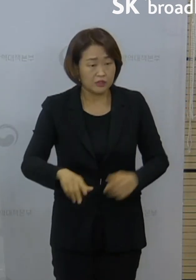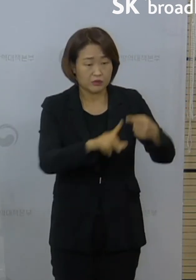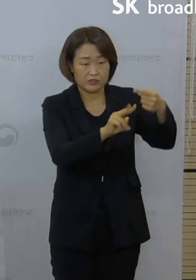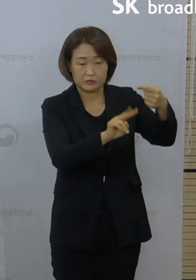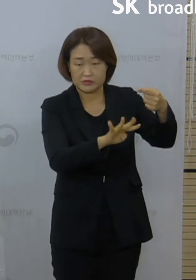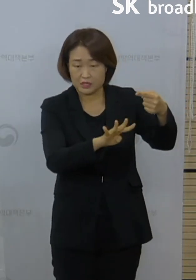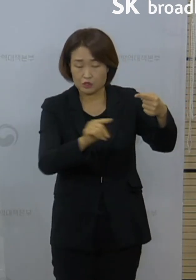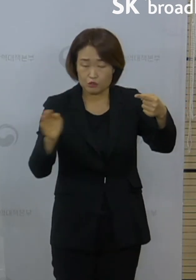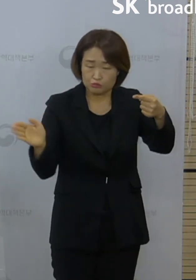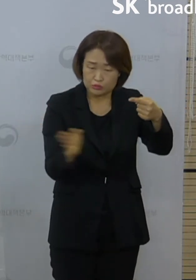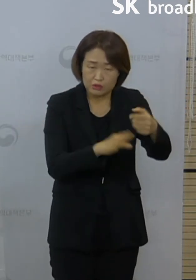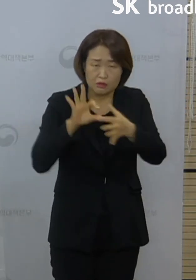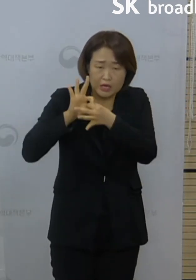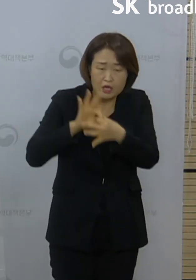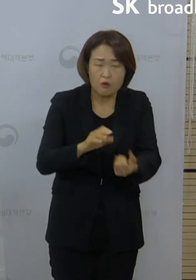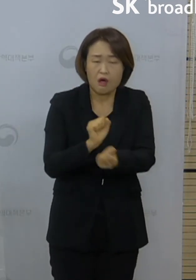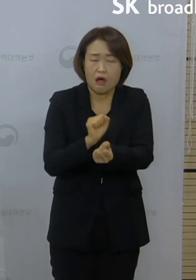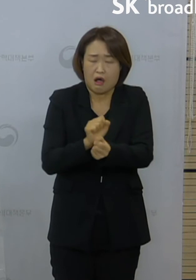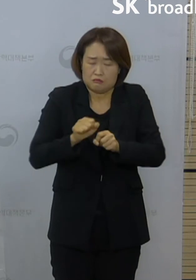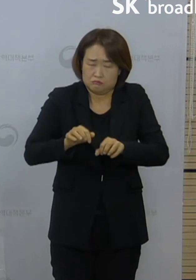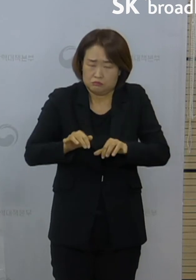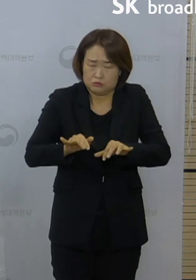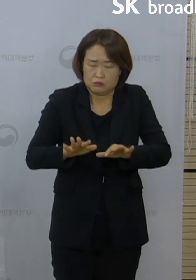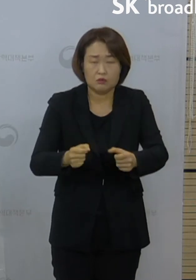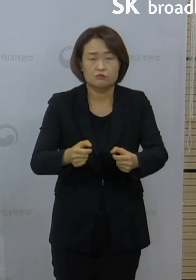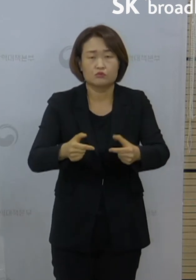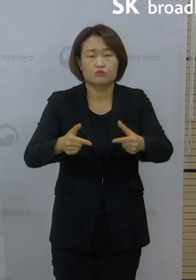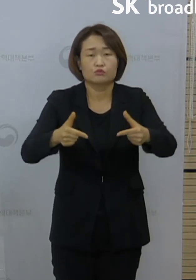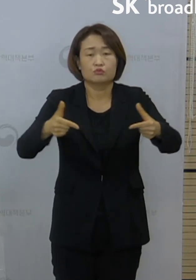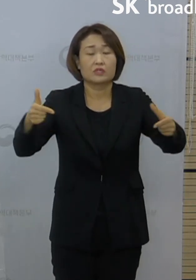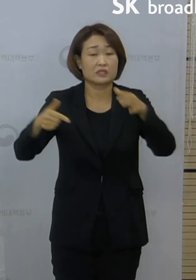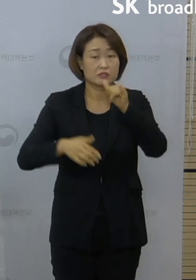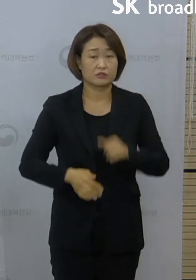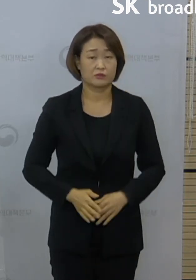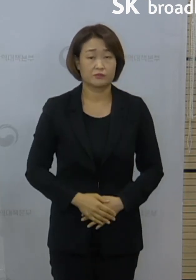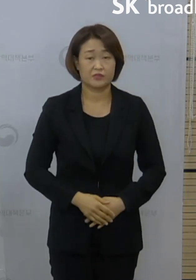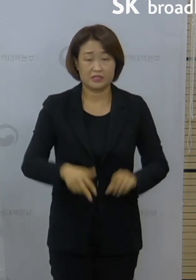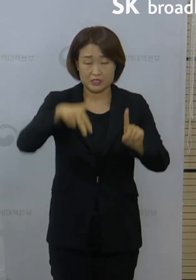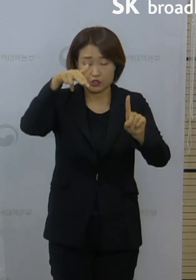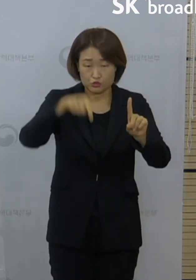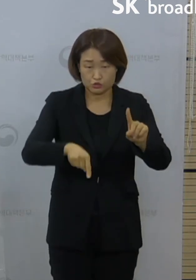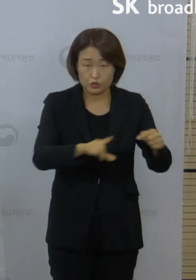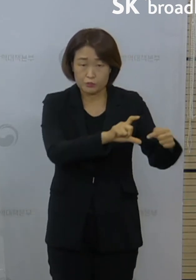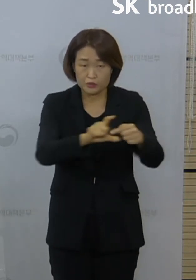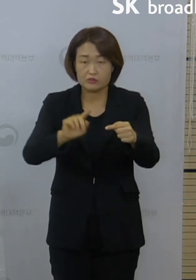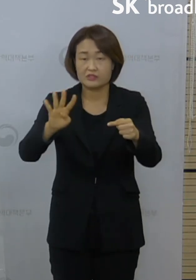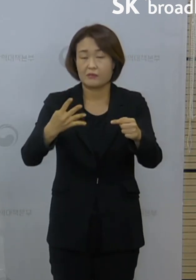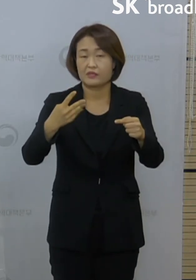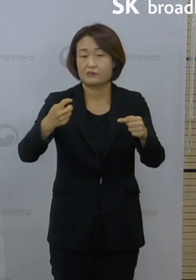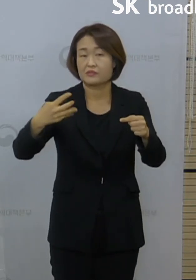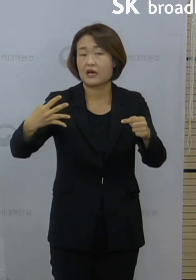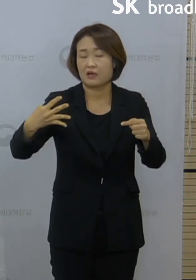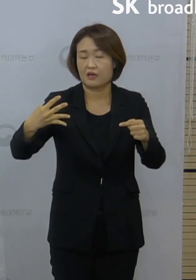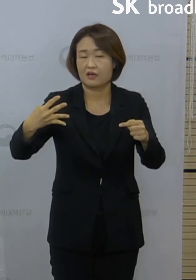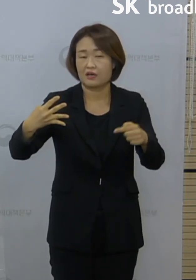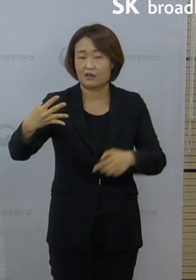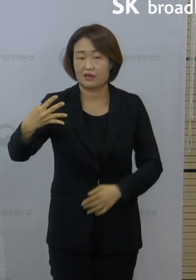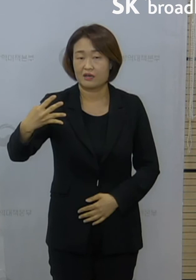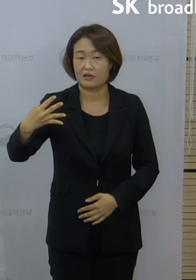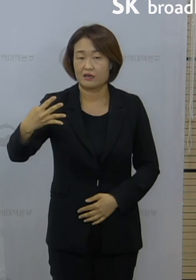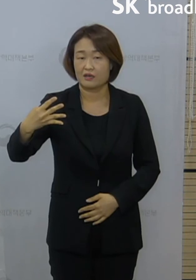증가하고 있습니다 그래서 주 평균 확진 자수가 424 명 에 이루고